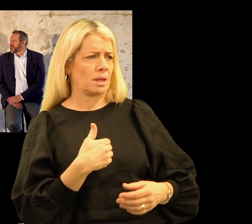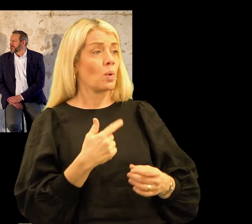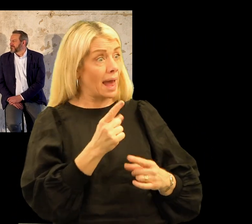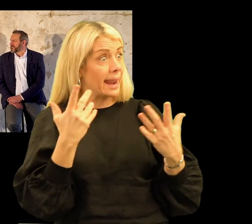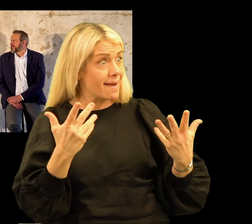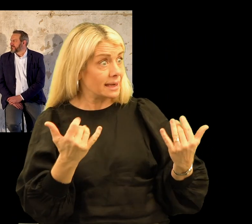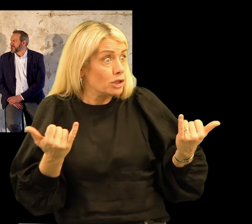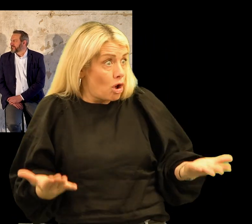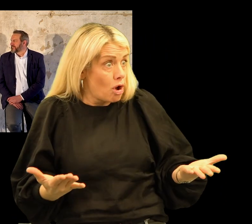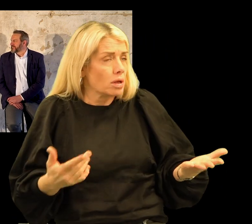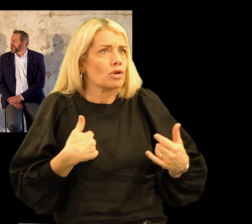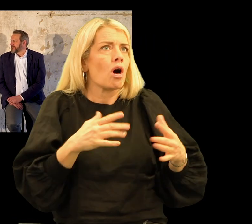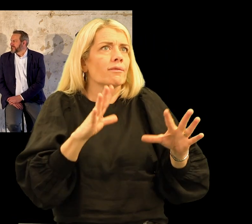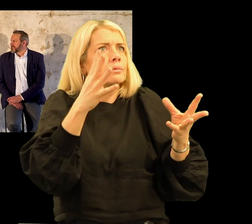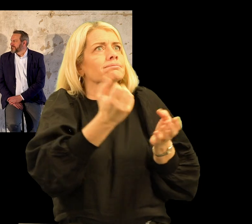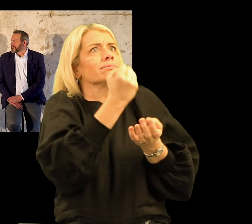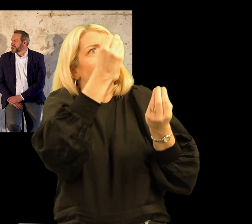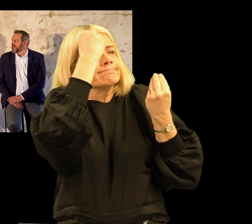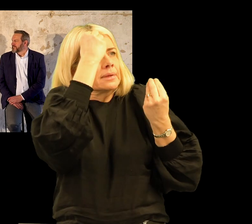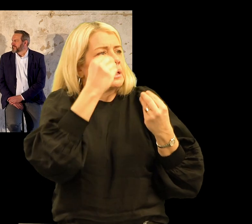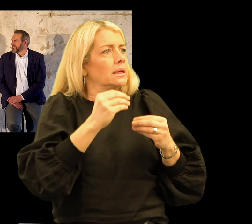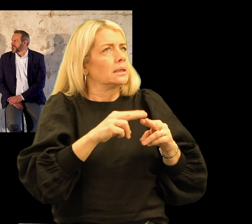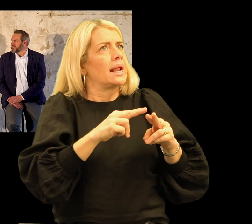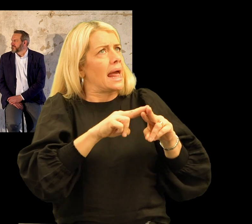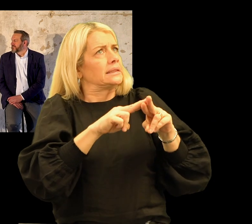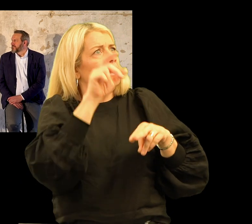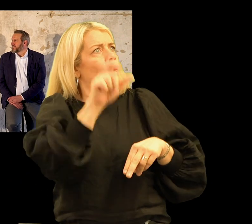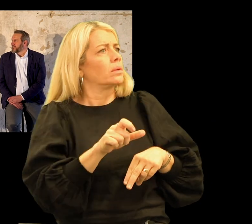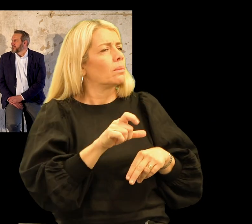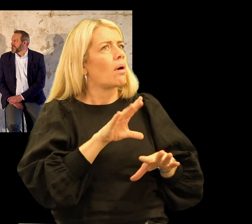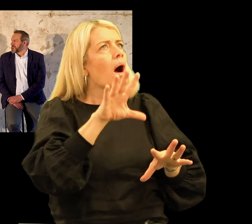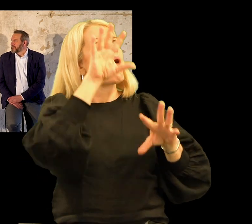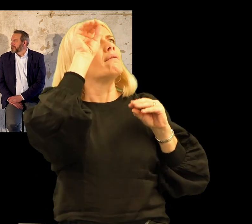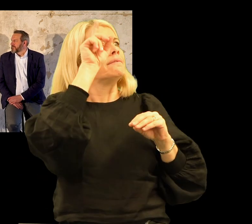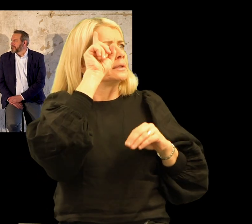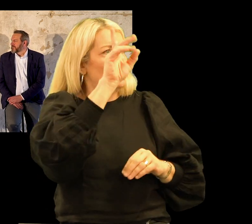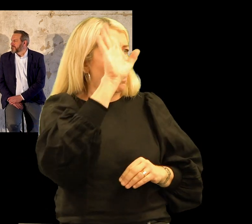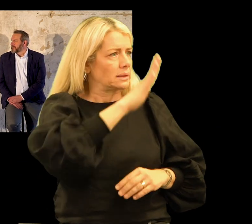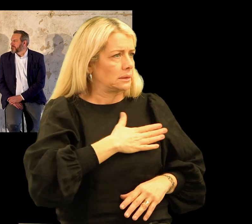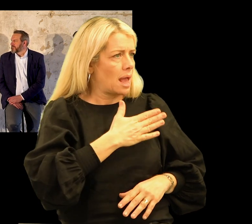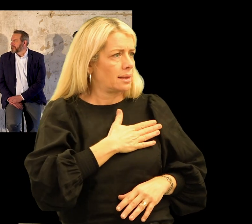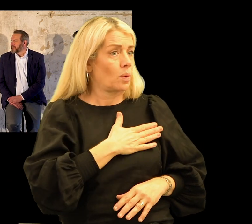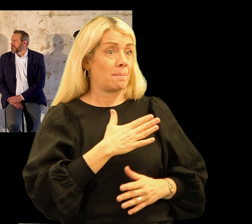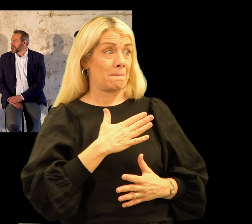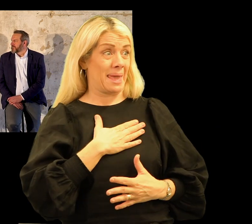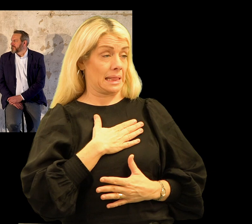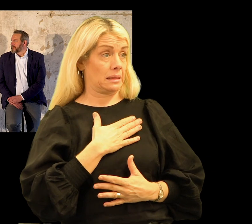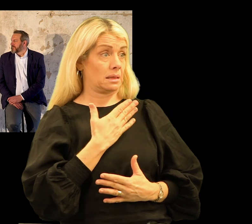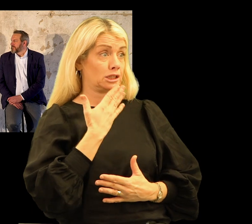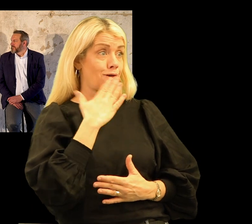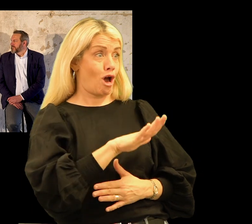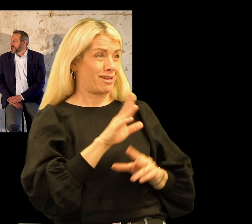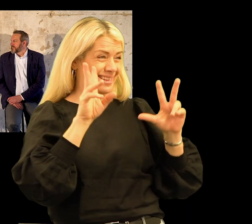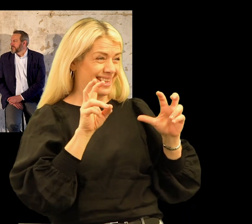att han lever, och jag har fått lära känna och erfara honom och hans kärlek. Och jag tänker liksom responsen på det yttersta uppståndelsen är att jag har